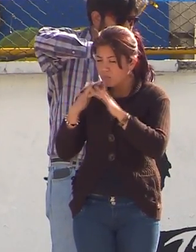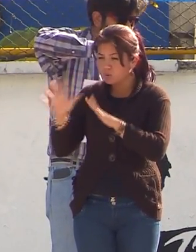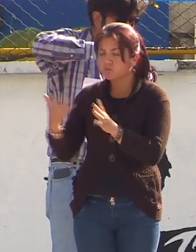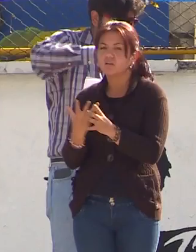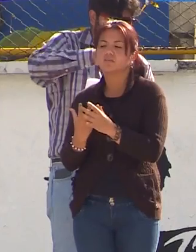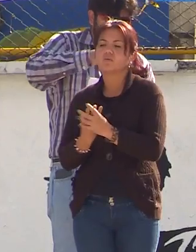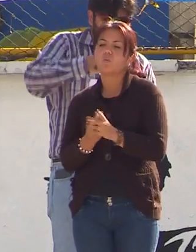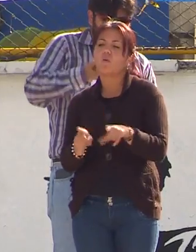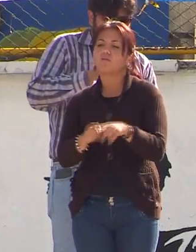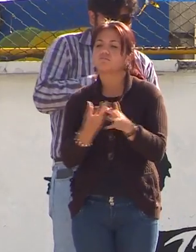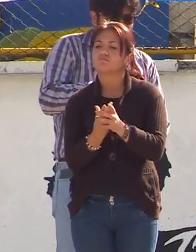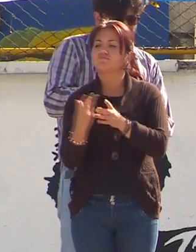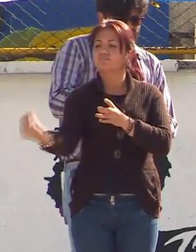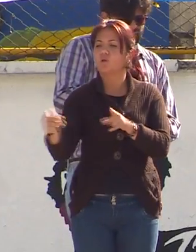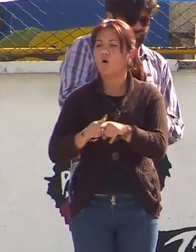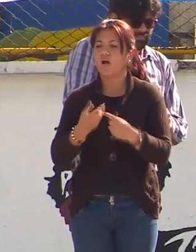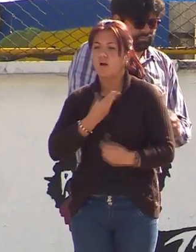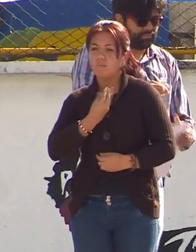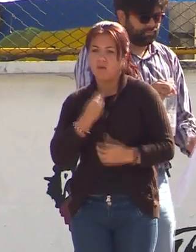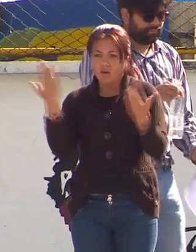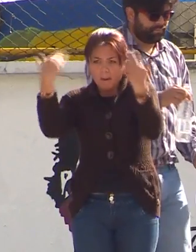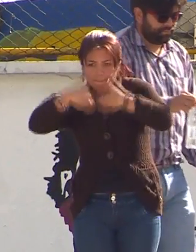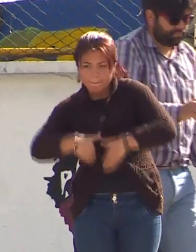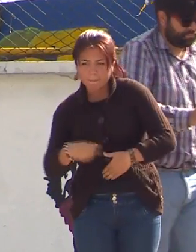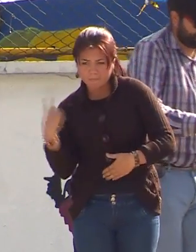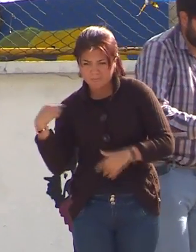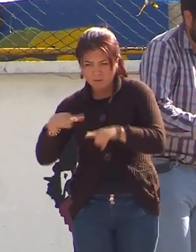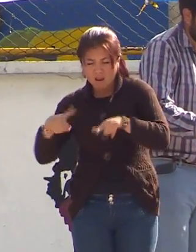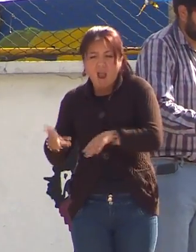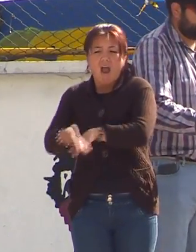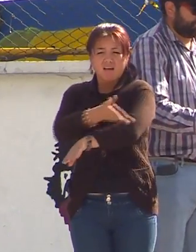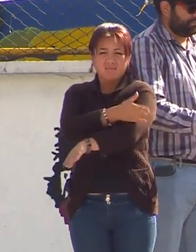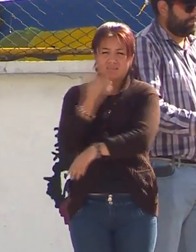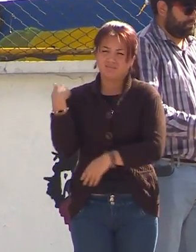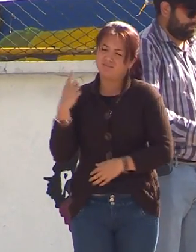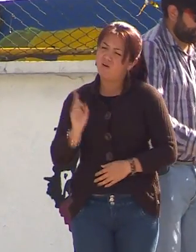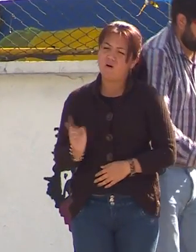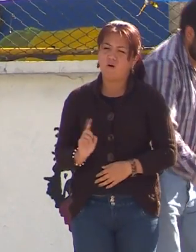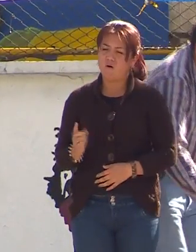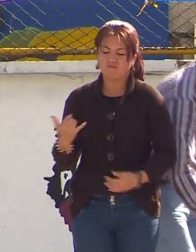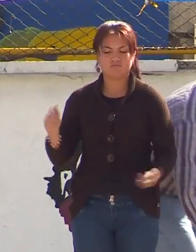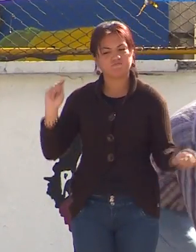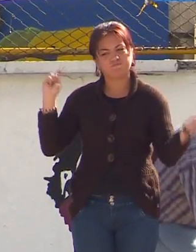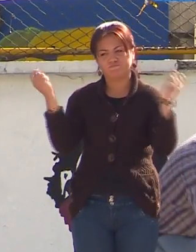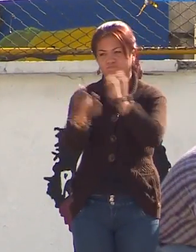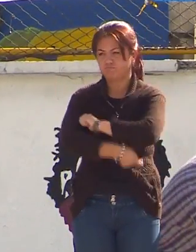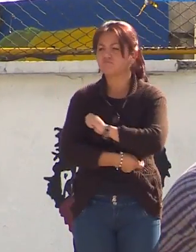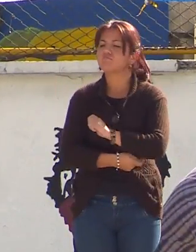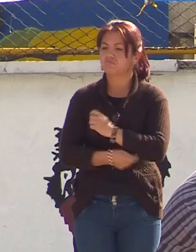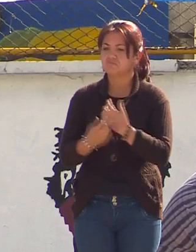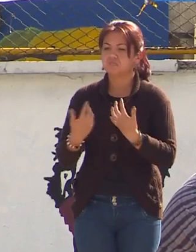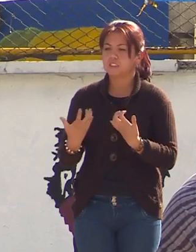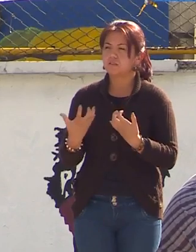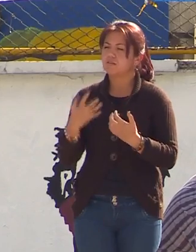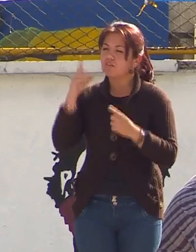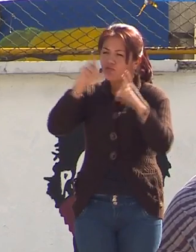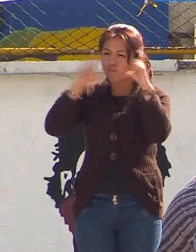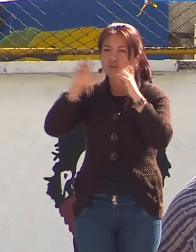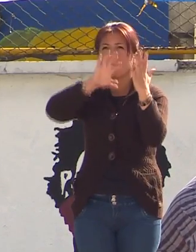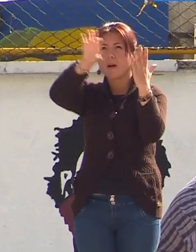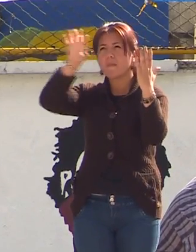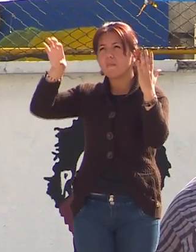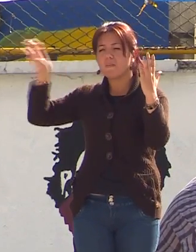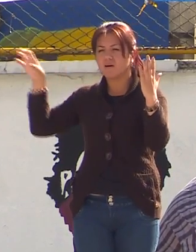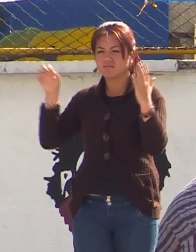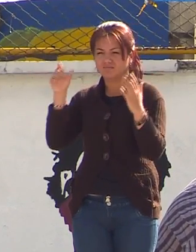exclusión ni de la cobardía. Vamos a poner allí las fotografías de todos los caídos